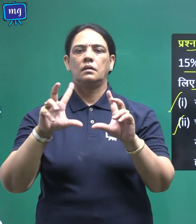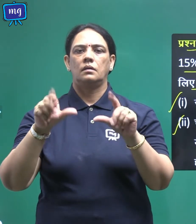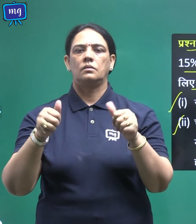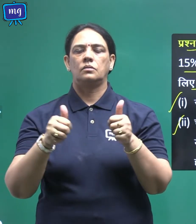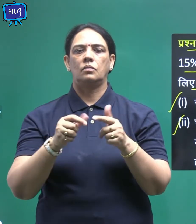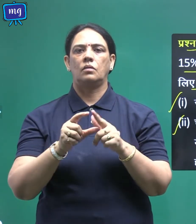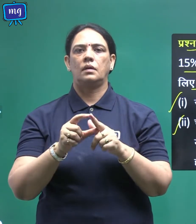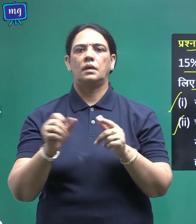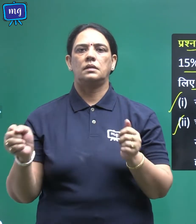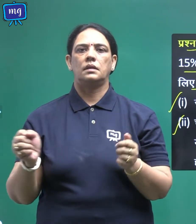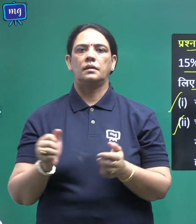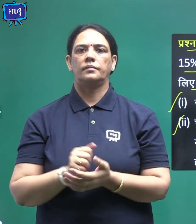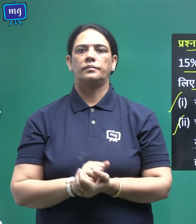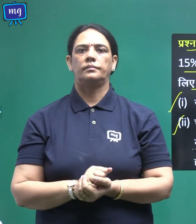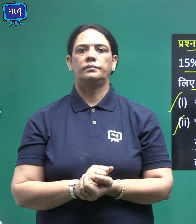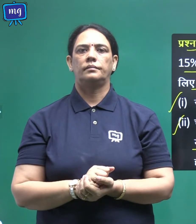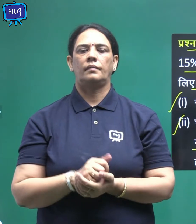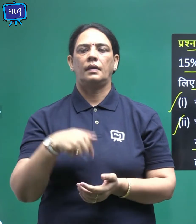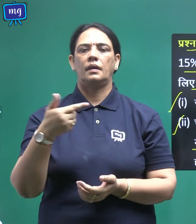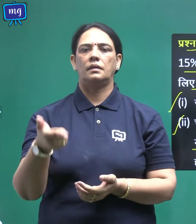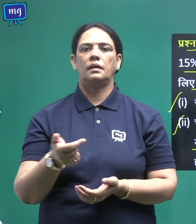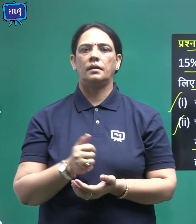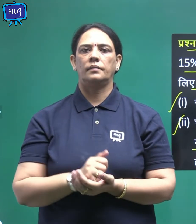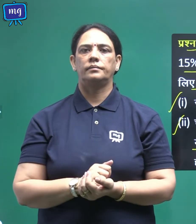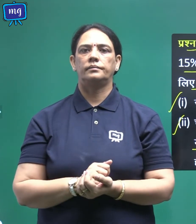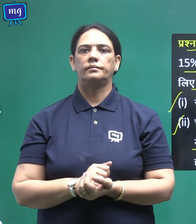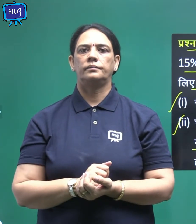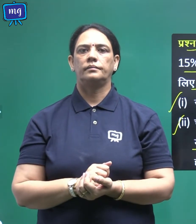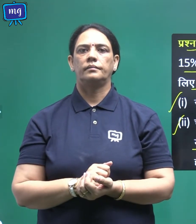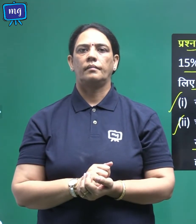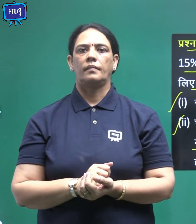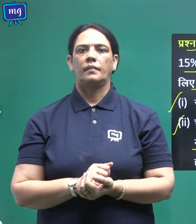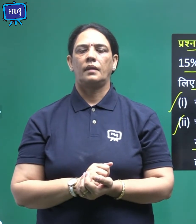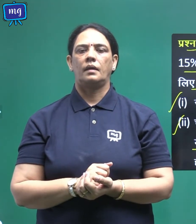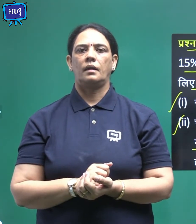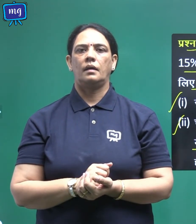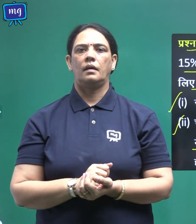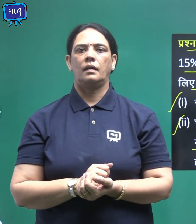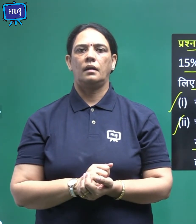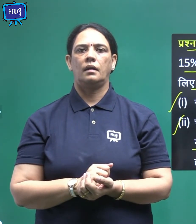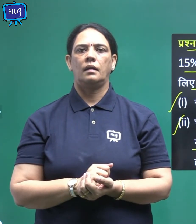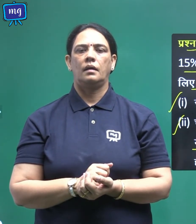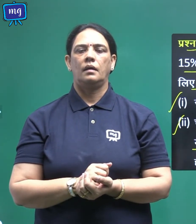ज्ञात कीजिए यदि ब्याज